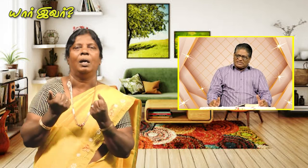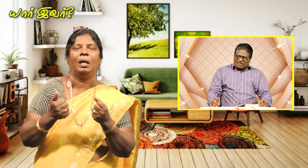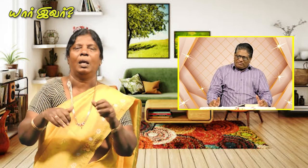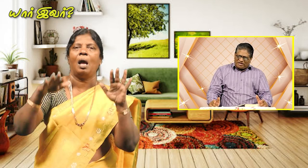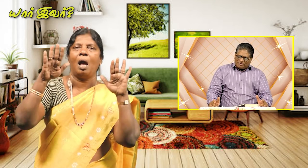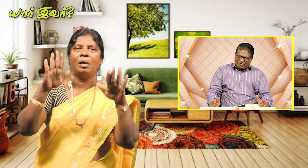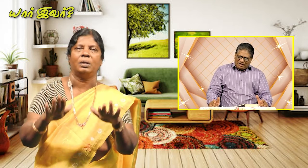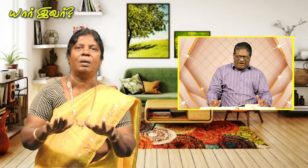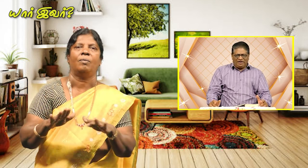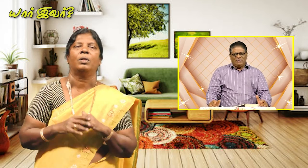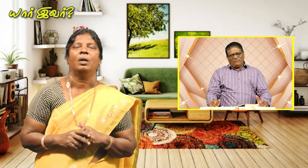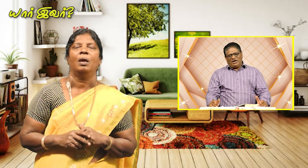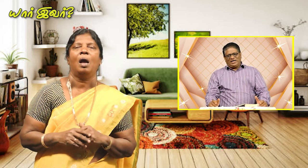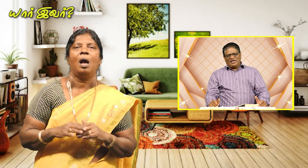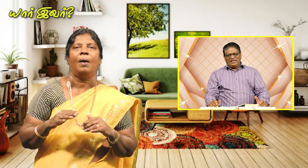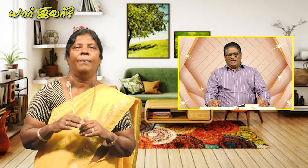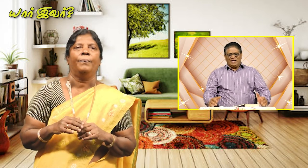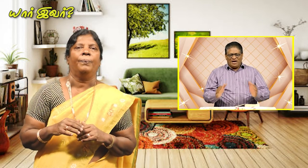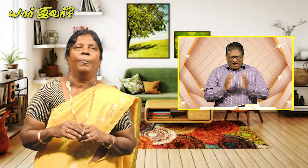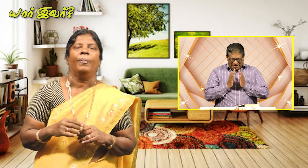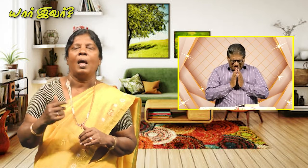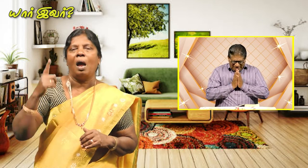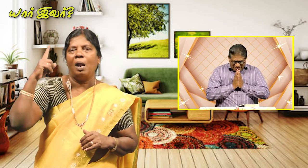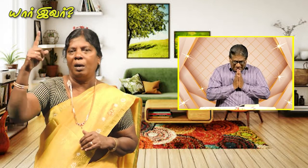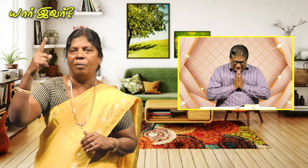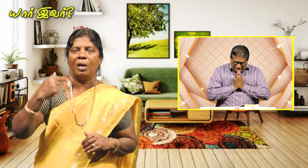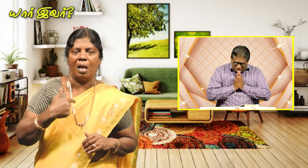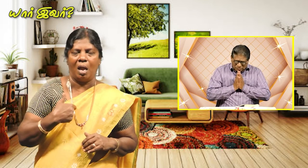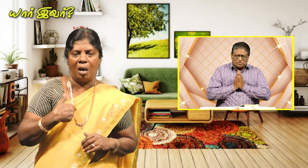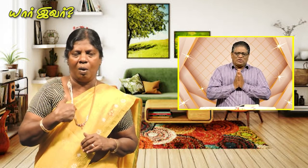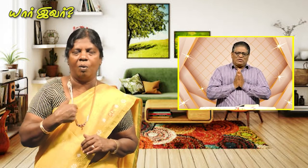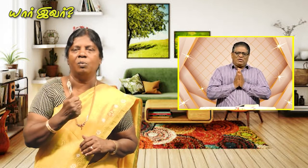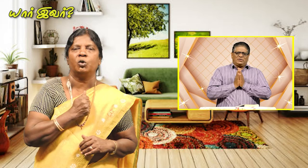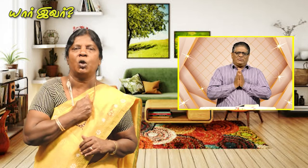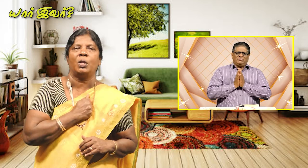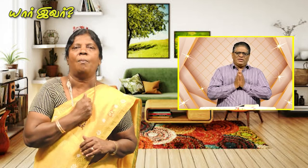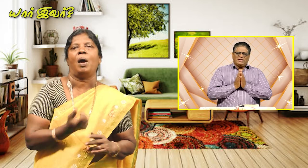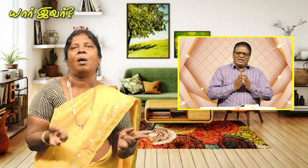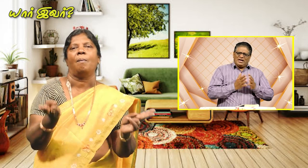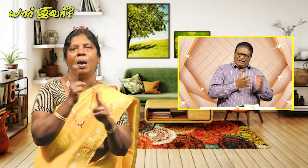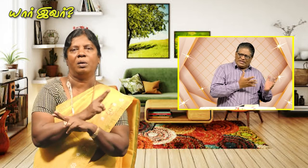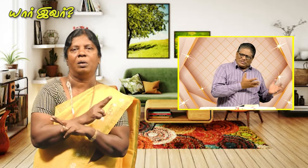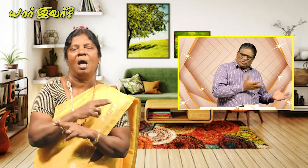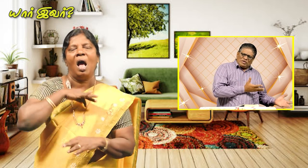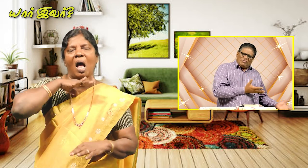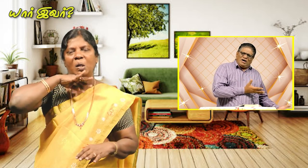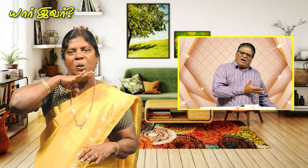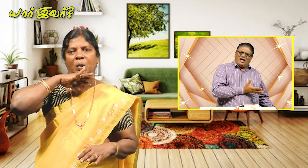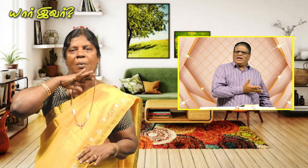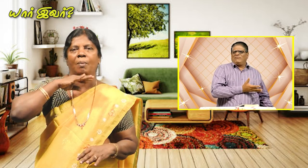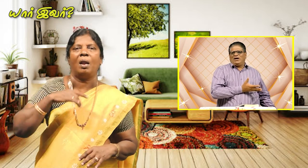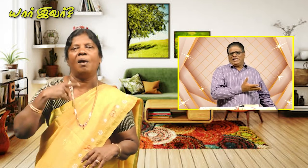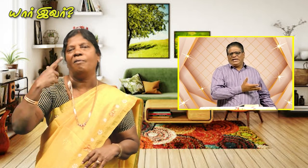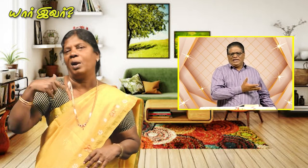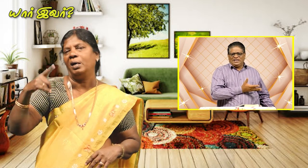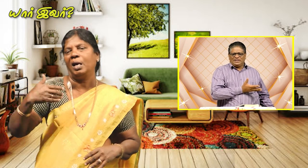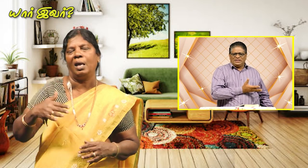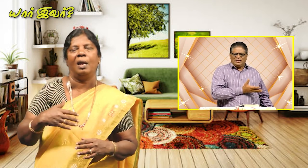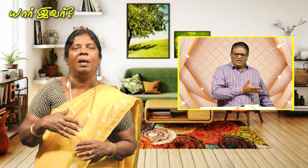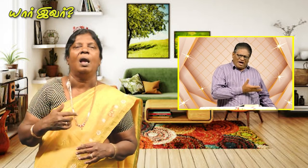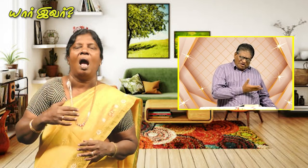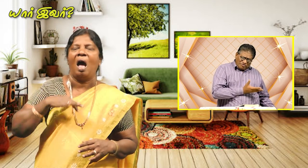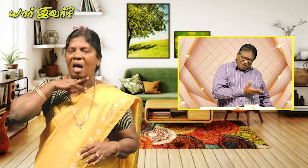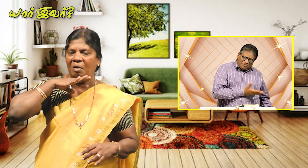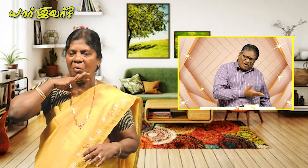இந்த ஆசீர்வாதமான வாழ்க்கையை ஆண்டவரே எனக்கும் சொந்தமாக்கும். அந்த அசுத்தமான